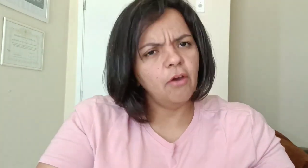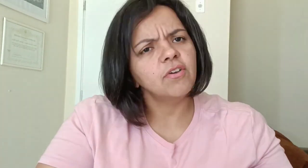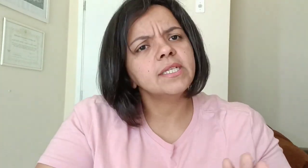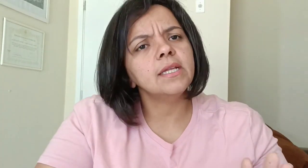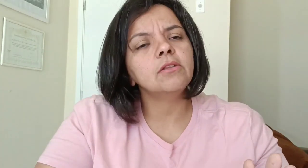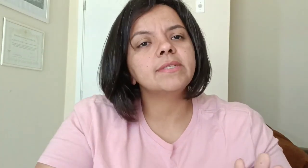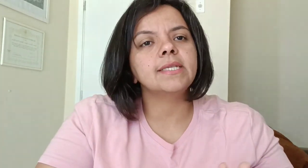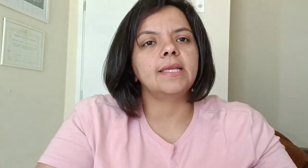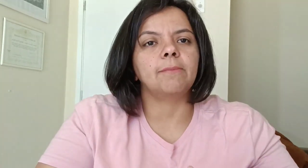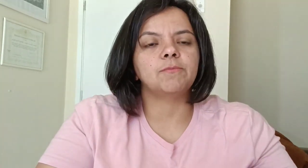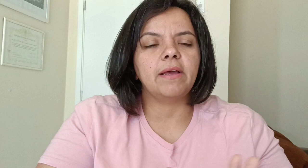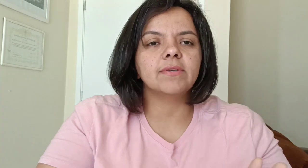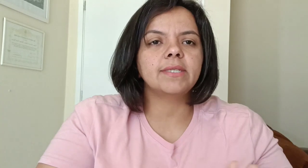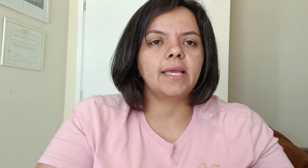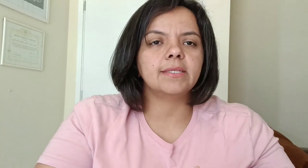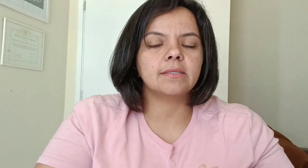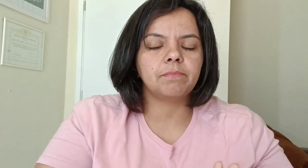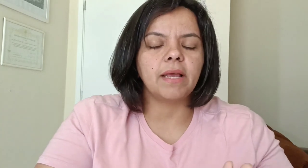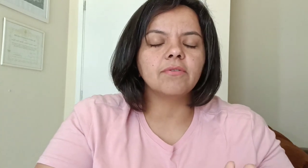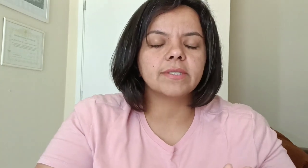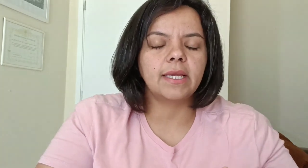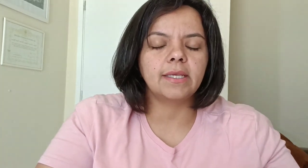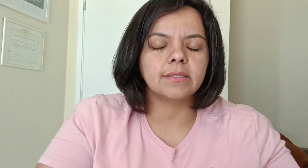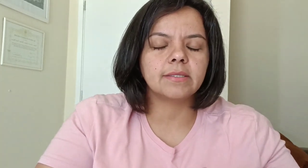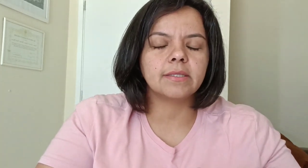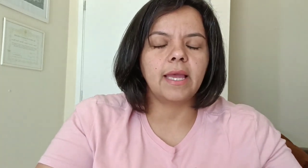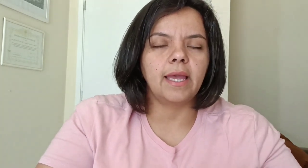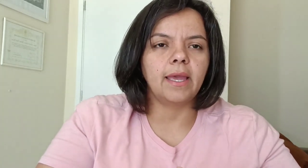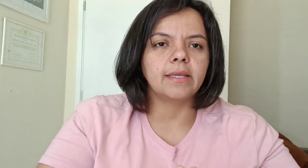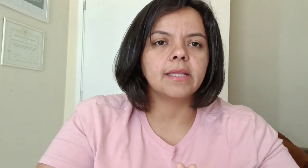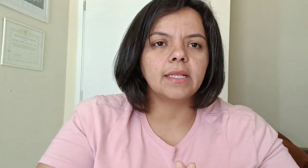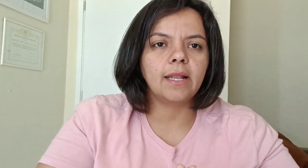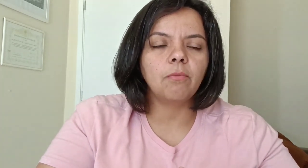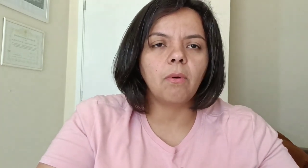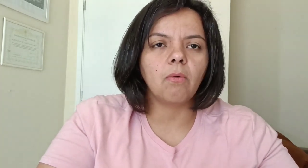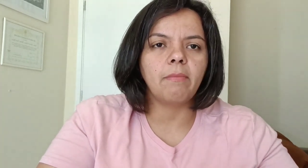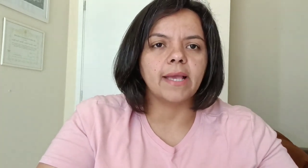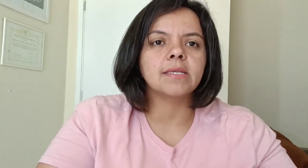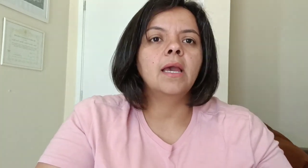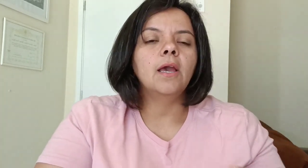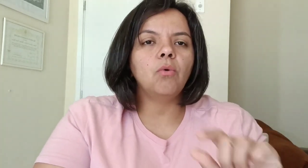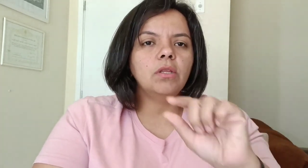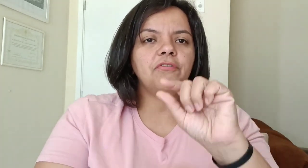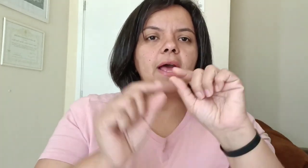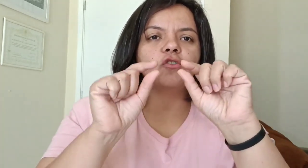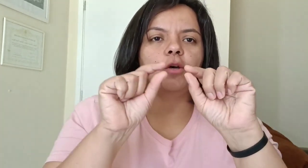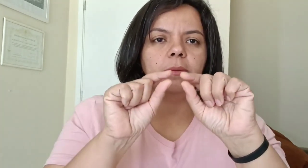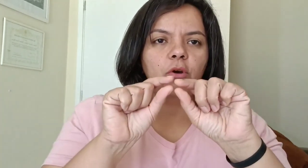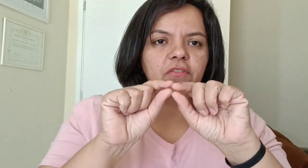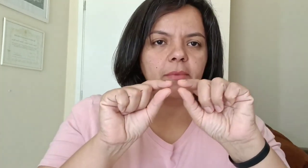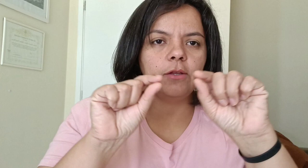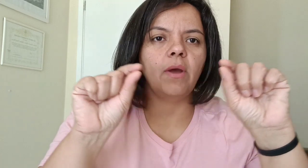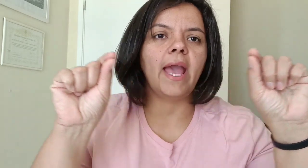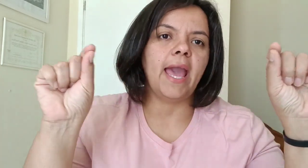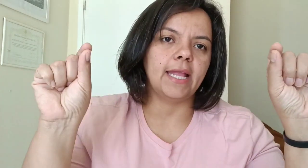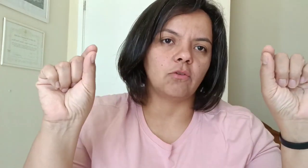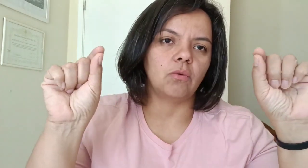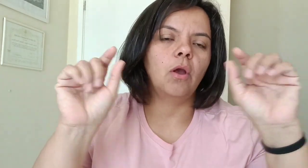Eu vou citando os exemplos para vocês entenderem um pouco mais. Quando eu falo sobre movimento reto,